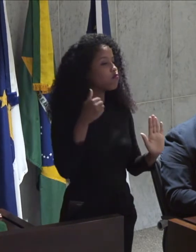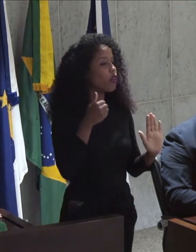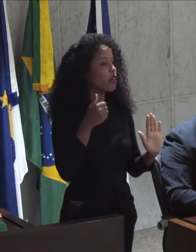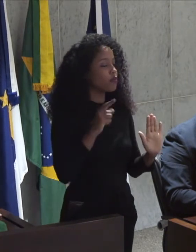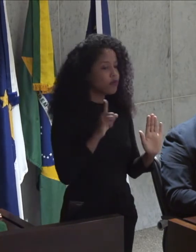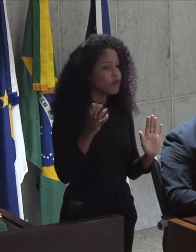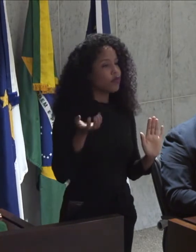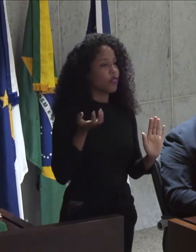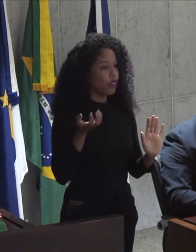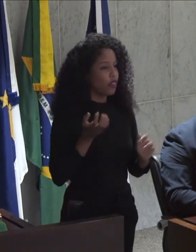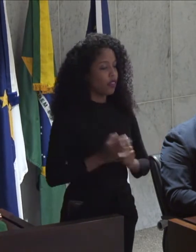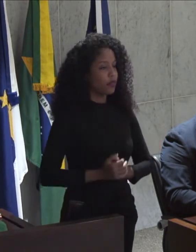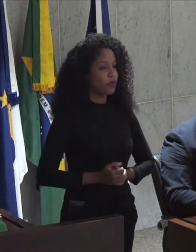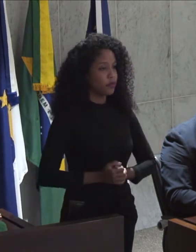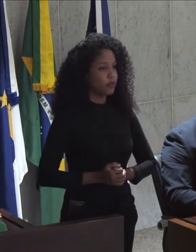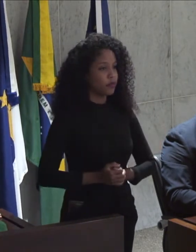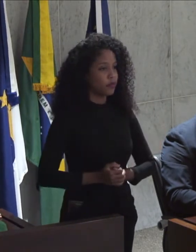cidade.